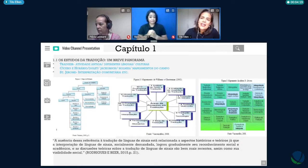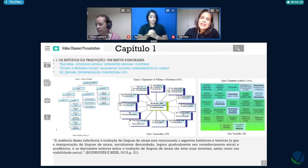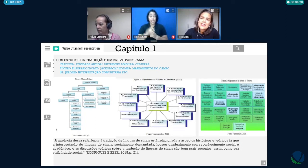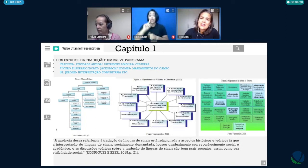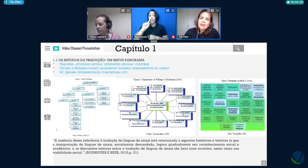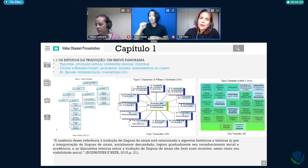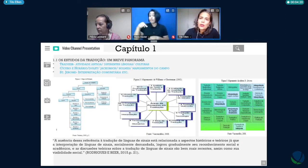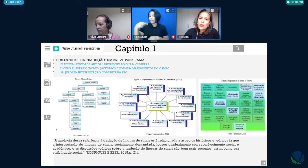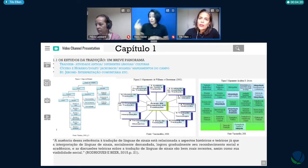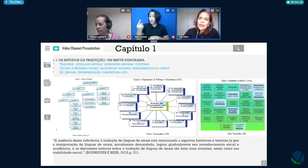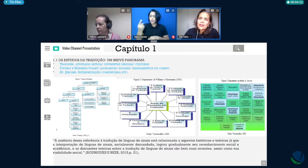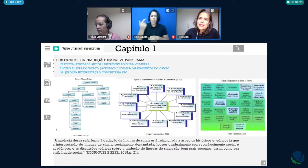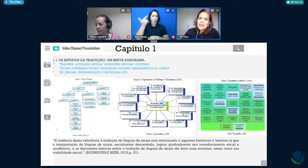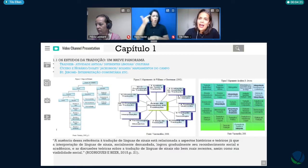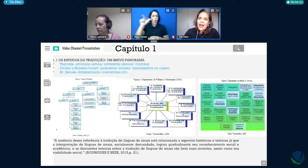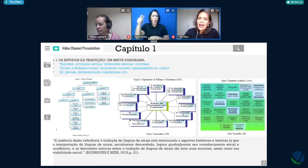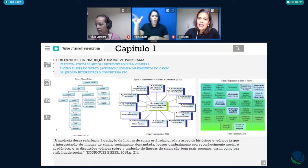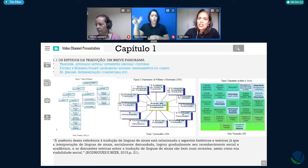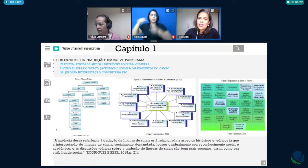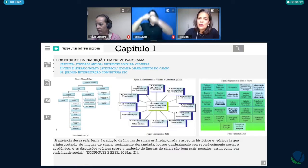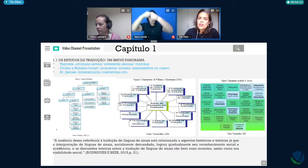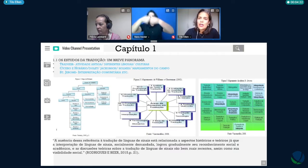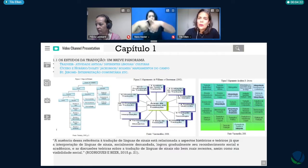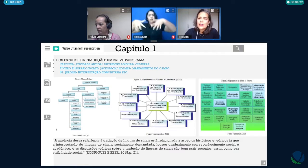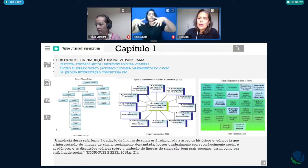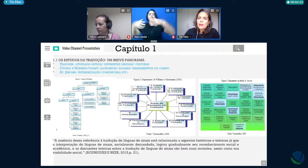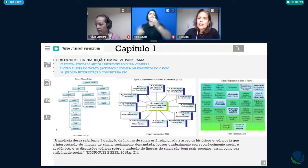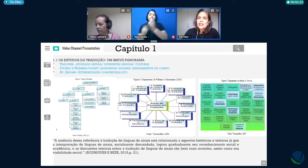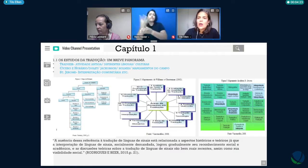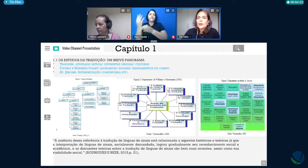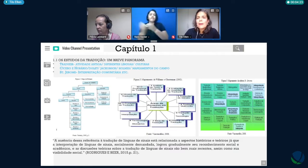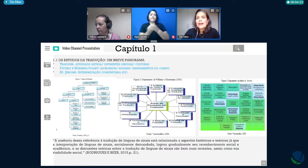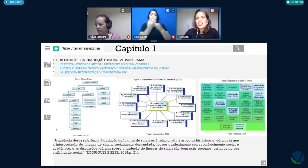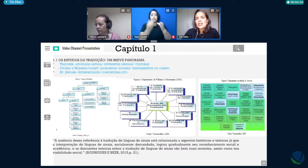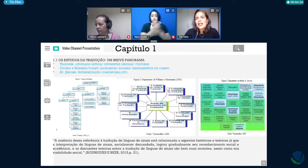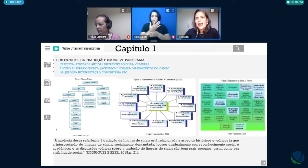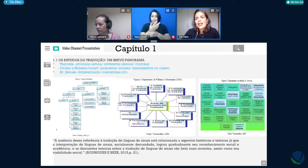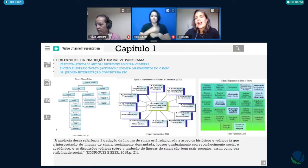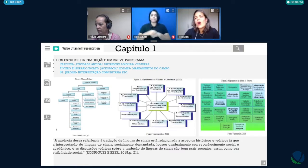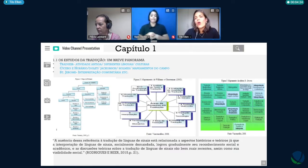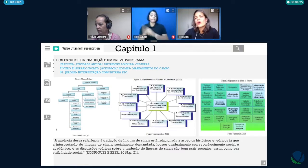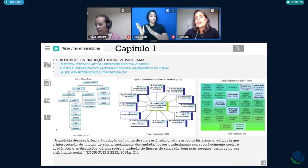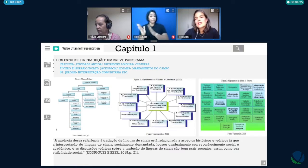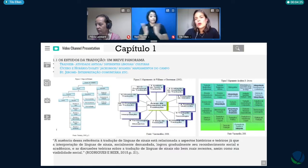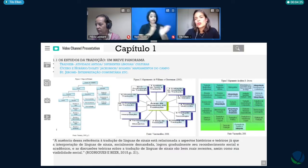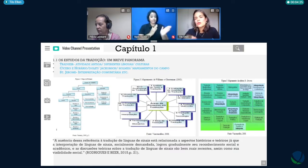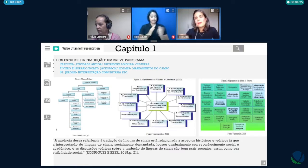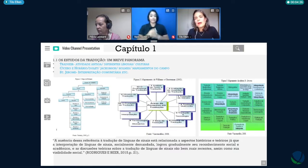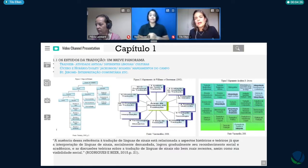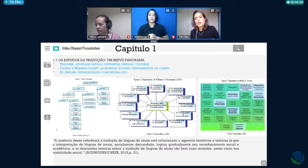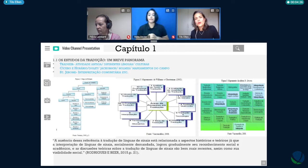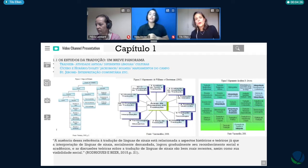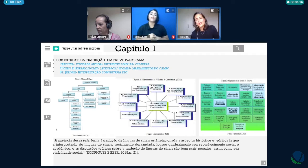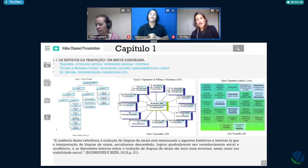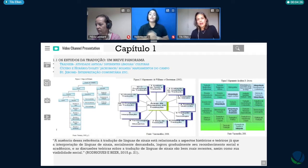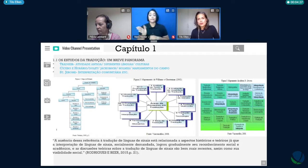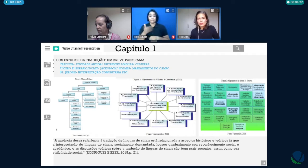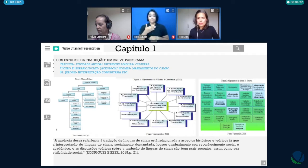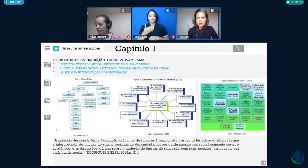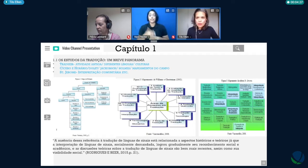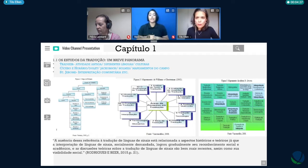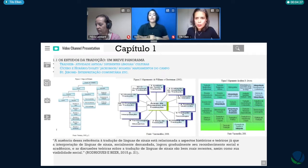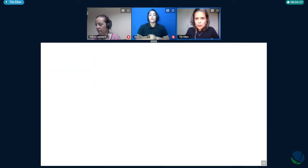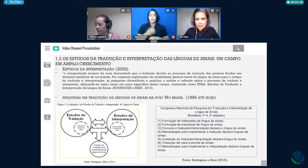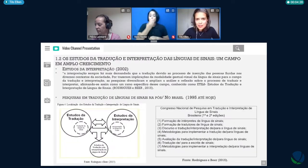as áreas que estavam incluídas na área de tradução e interpretação. E a partir dela, outros mapeamentos foram